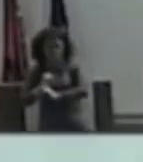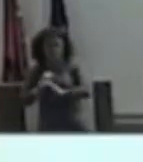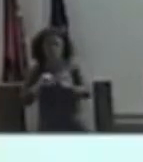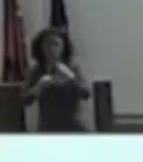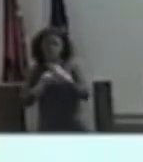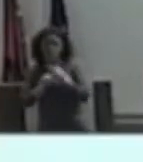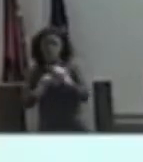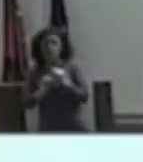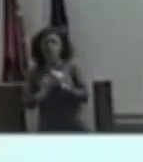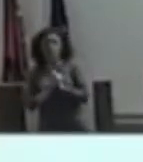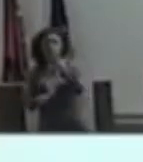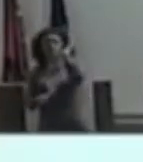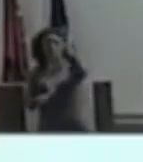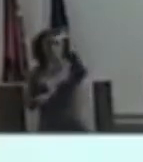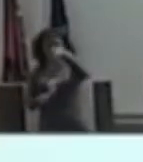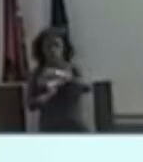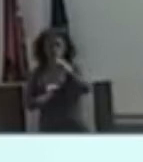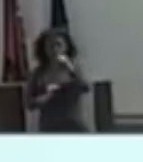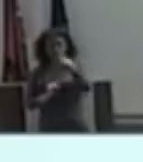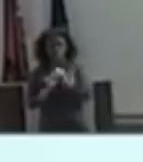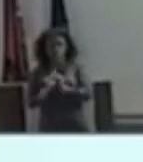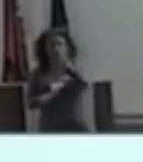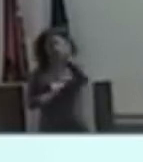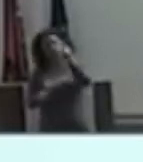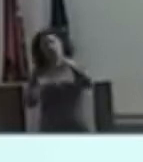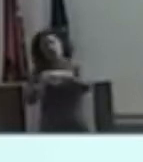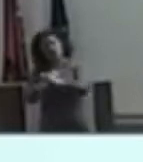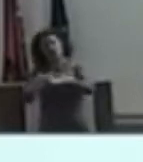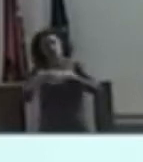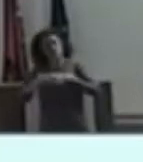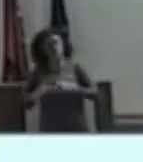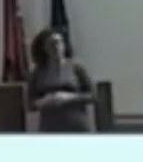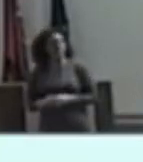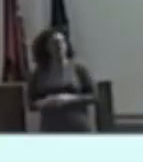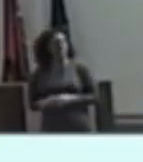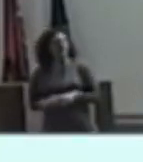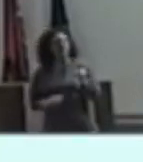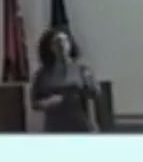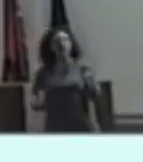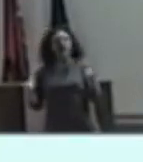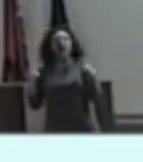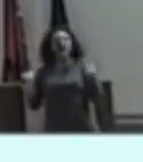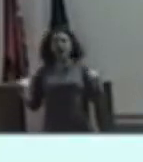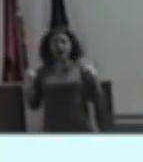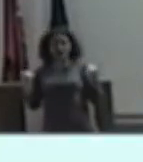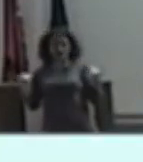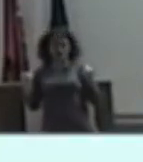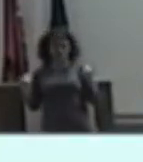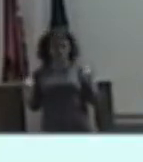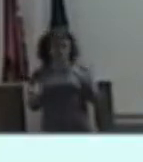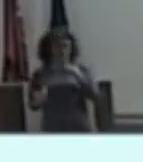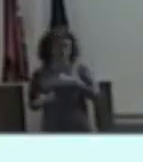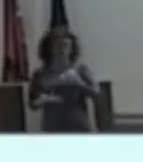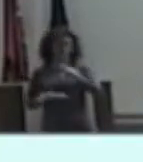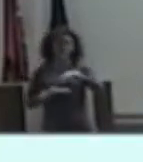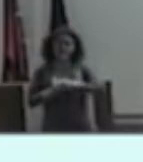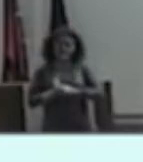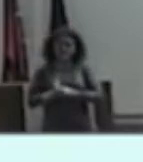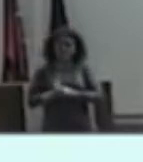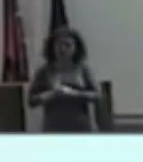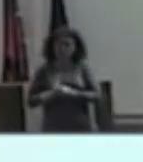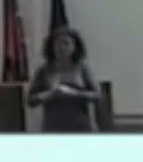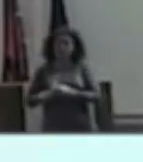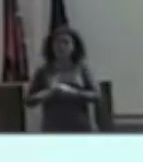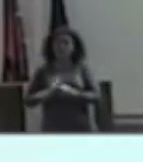picos postprandiales en un momento dado. Bueno, y el ejercicio, bueno, con los sistemas de suspensión automática antes